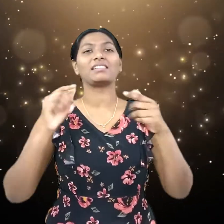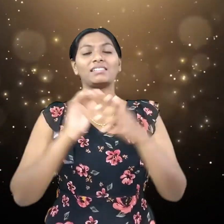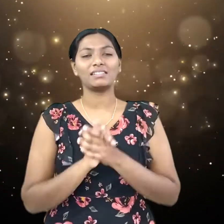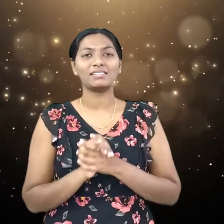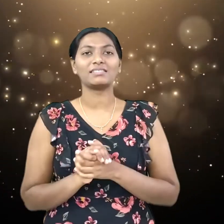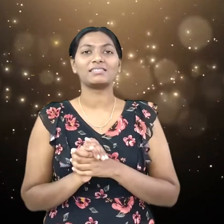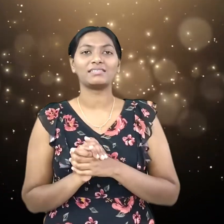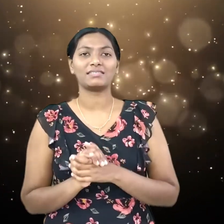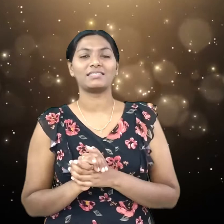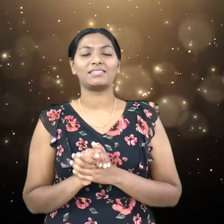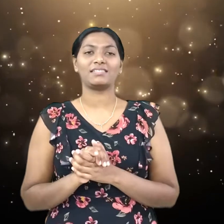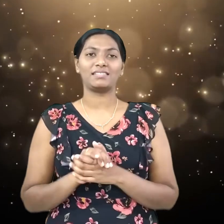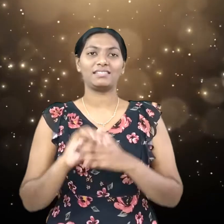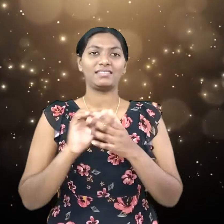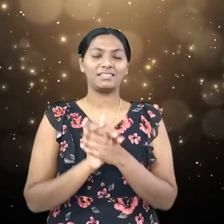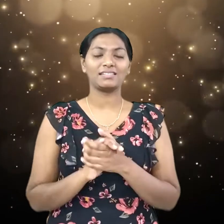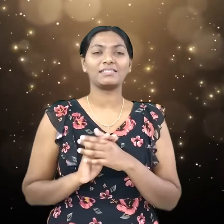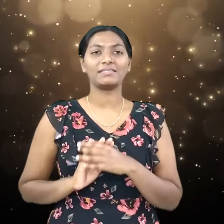और हम घोषणा करें,